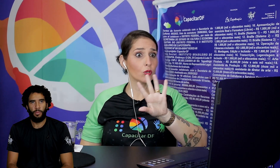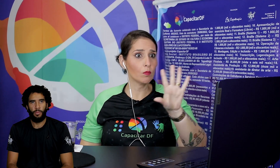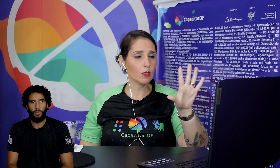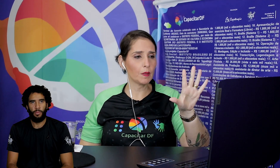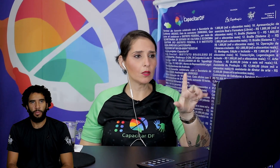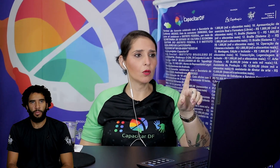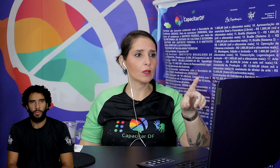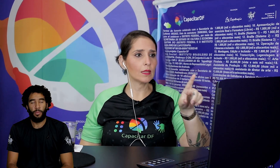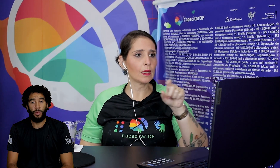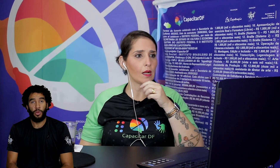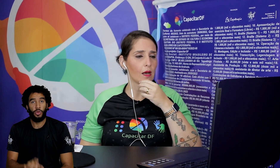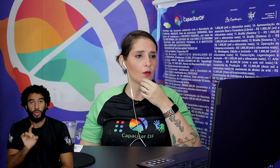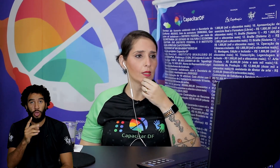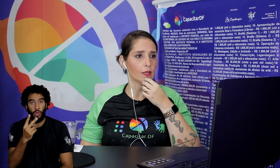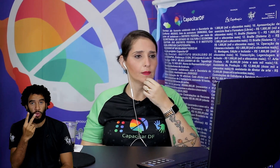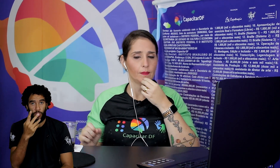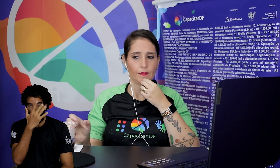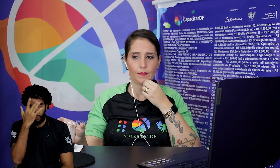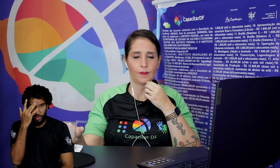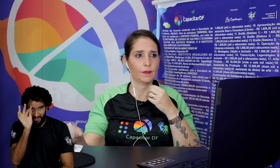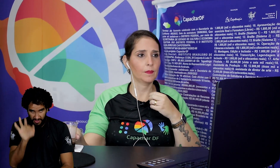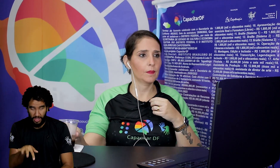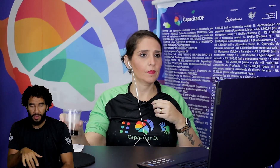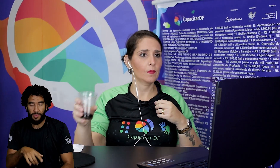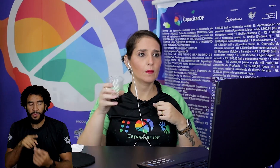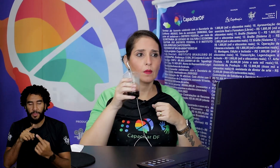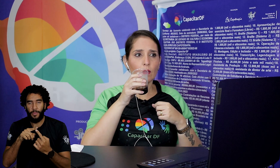Duas últimas pessoas. Ana Laura.